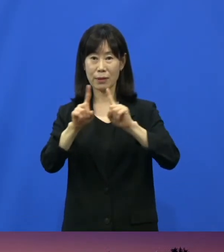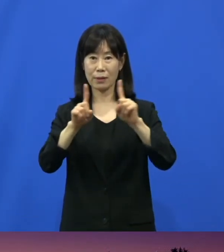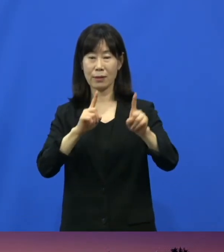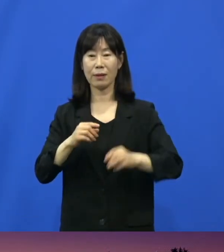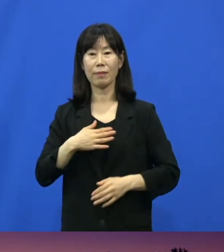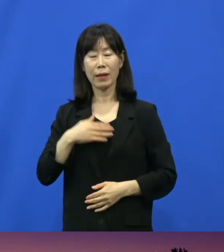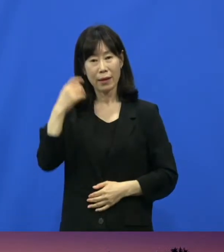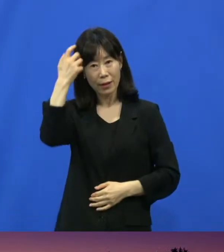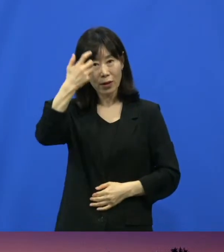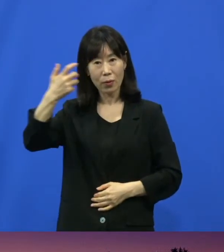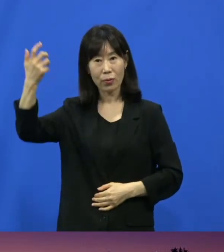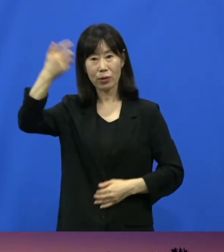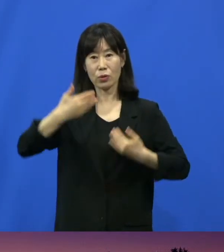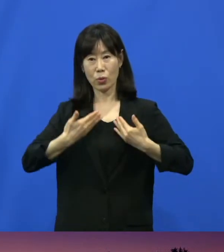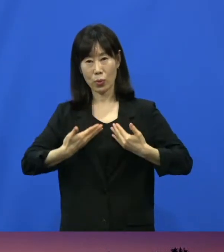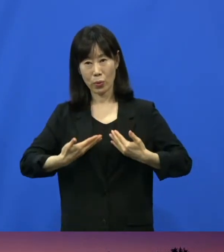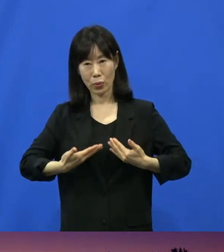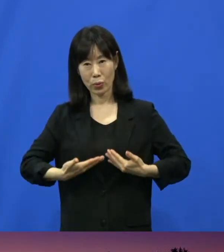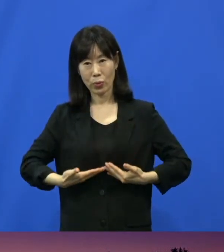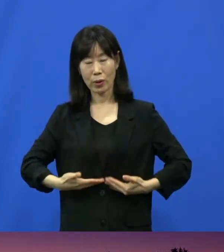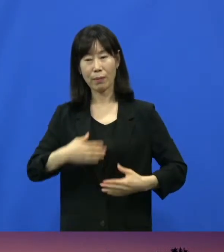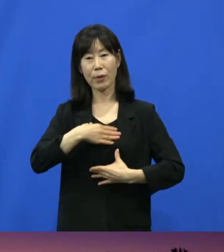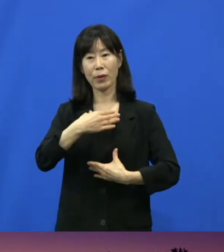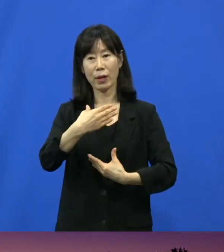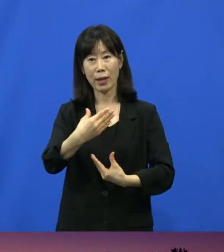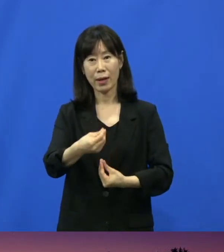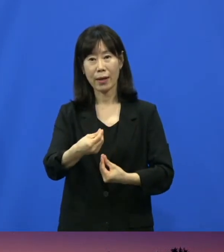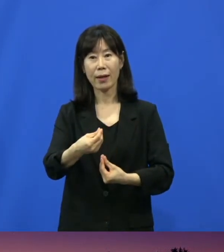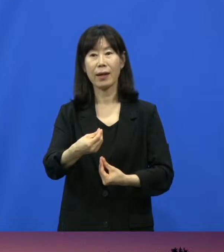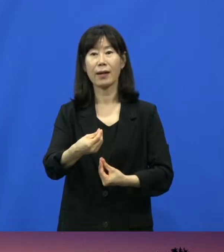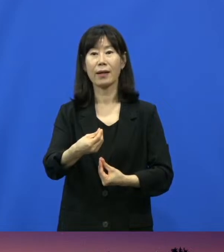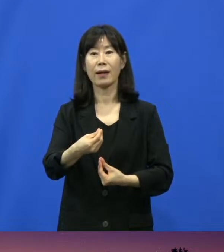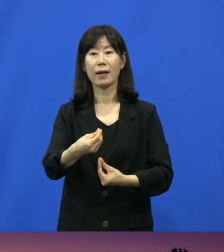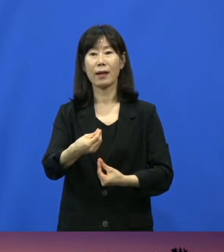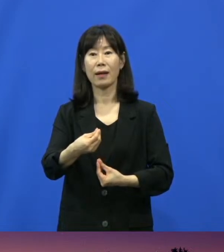영혼으로 고요하고 평안하게 하기를